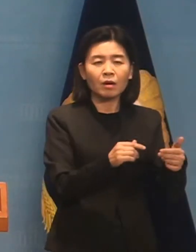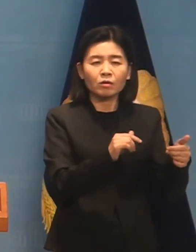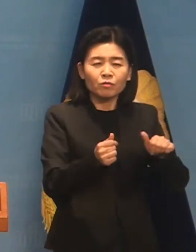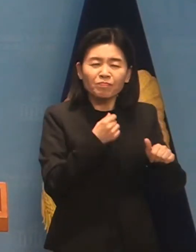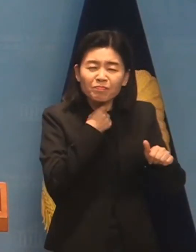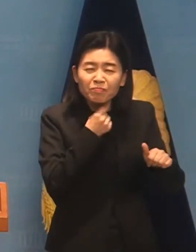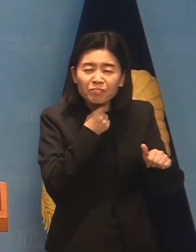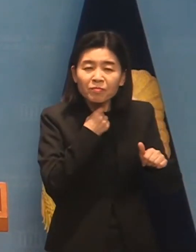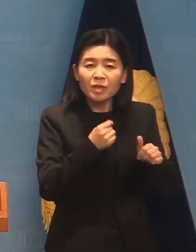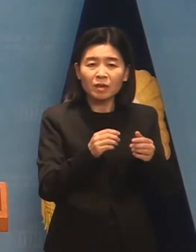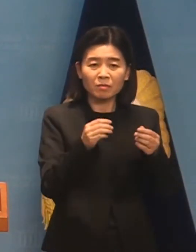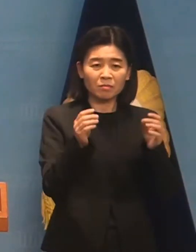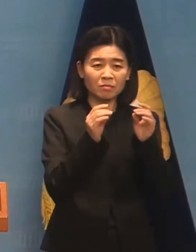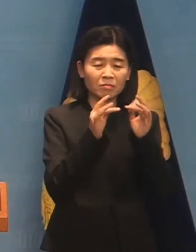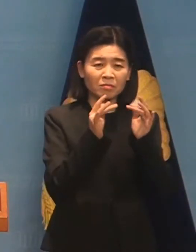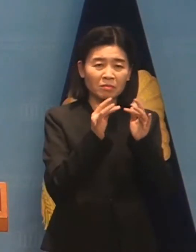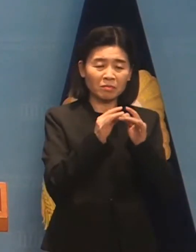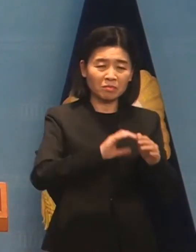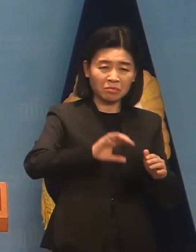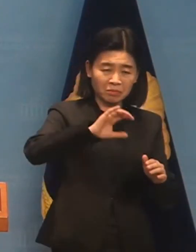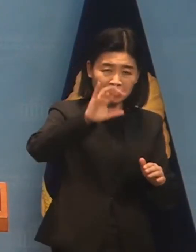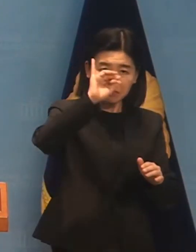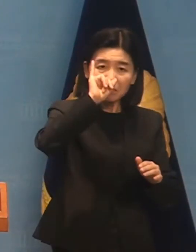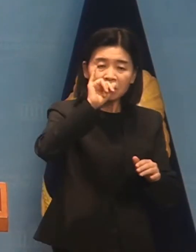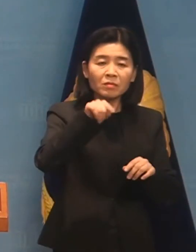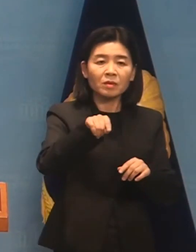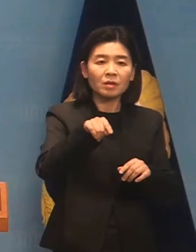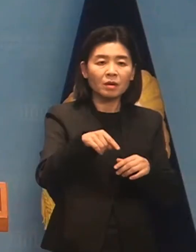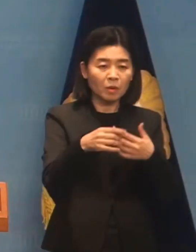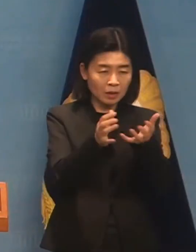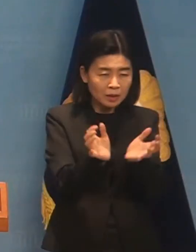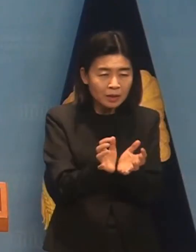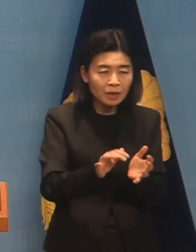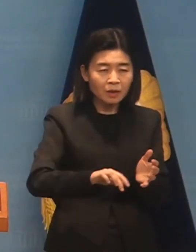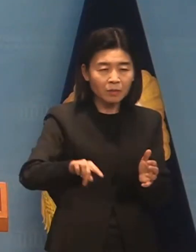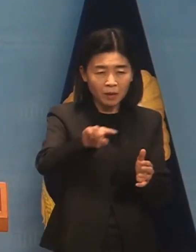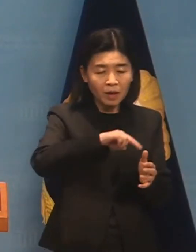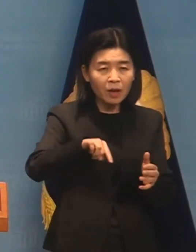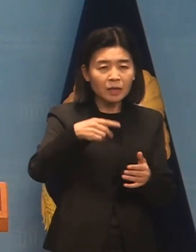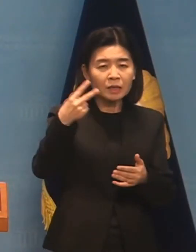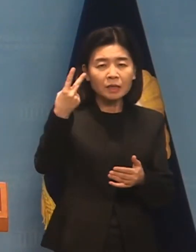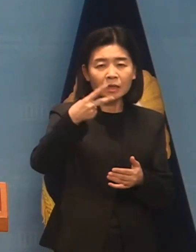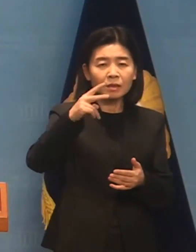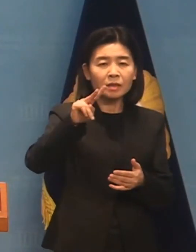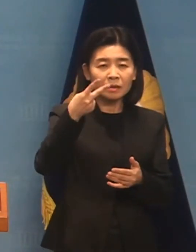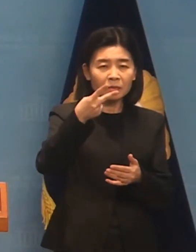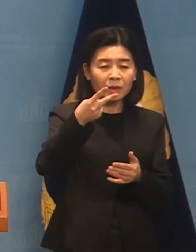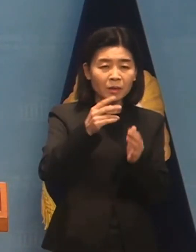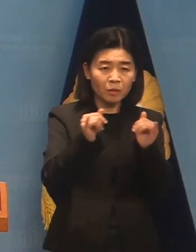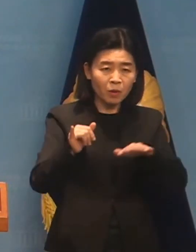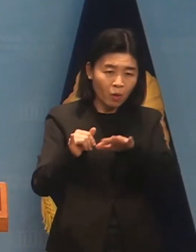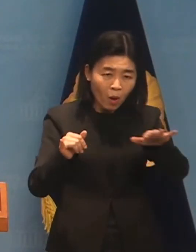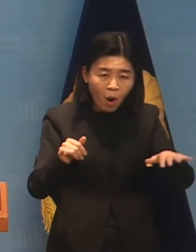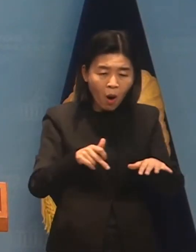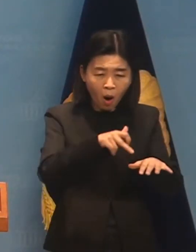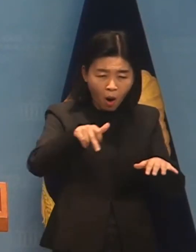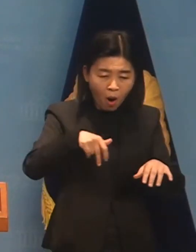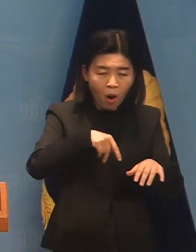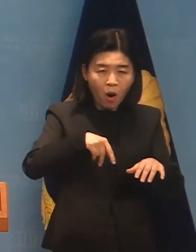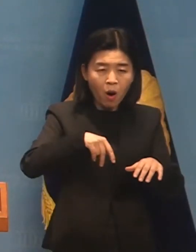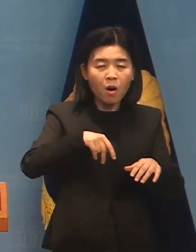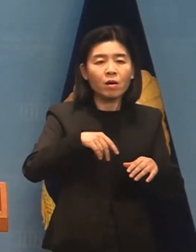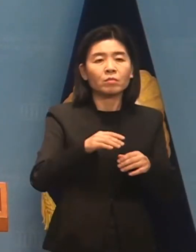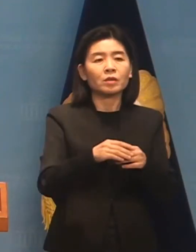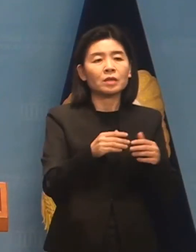취지의 글이 유포되고 있습니다. 한 메신저 단체방 참여자가 2,200명 규모가 됩니다. 민주당 대선 후보의 죽음을 희망하는